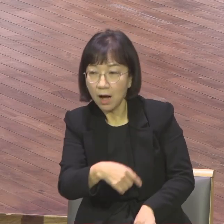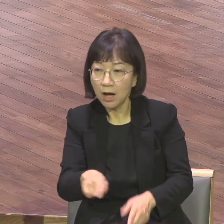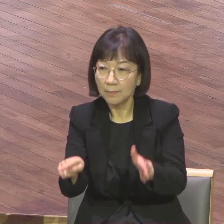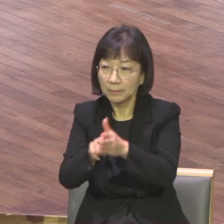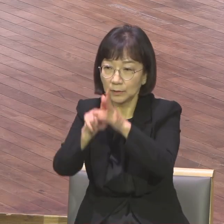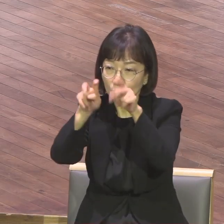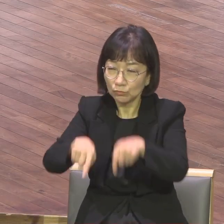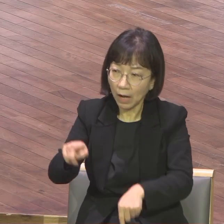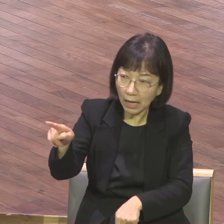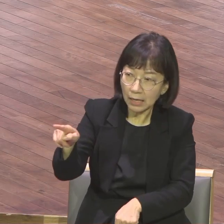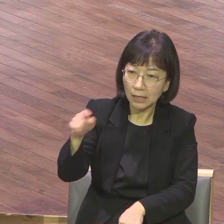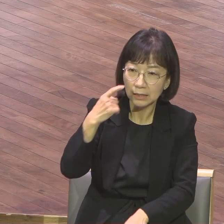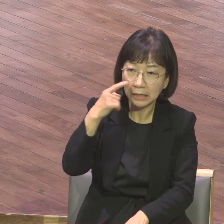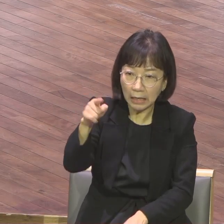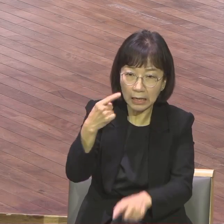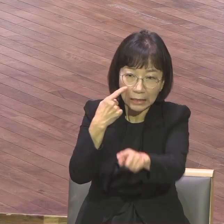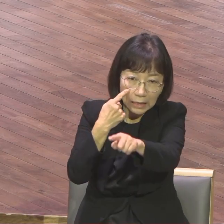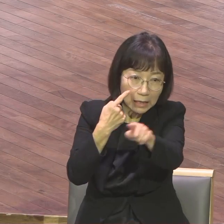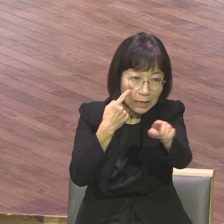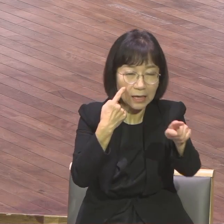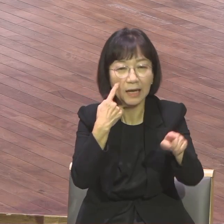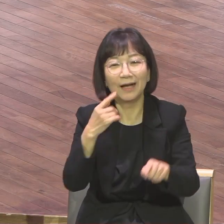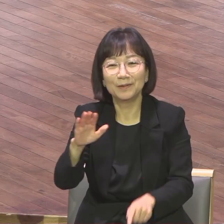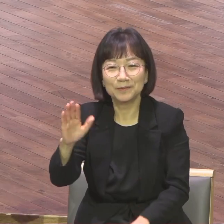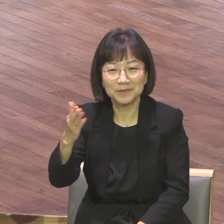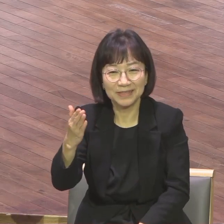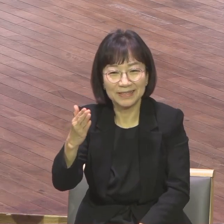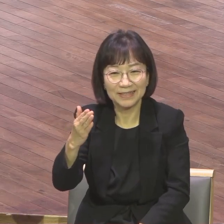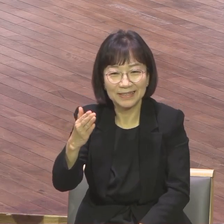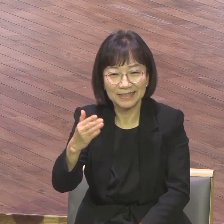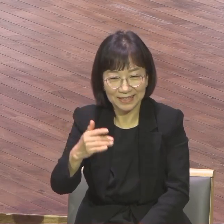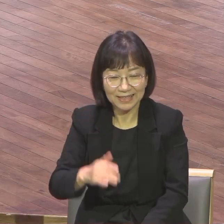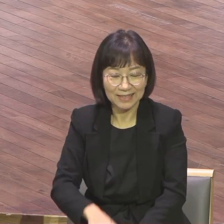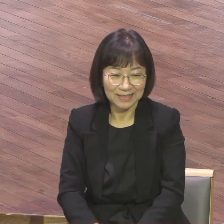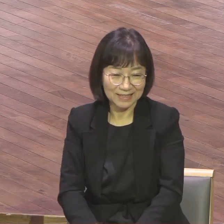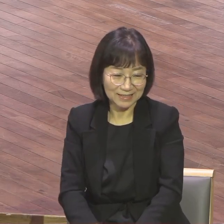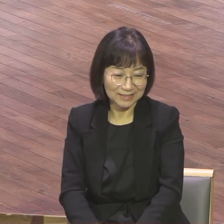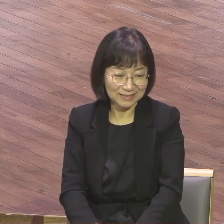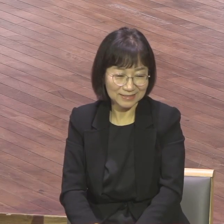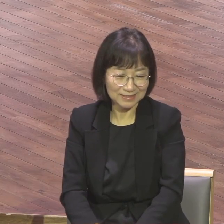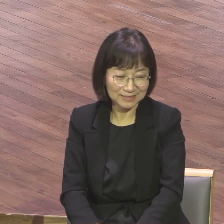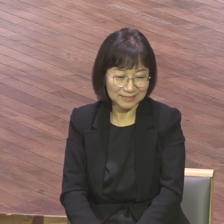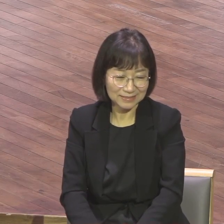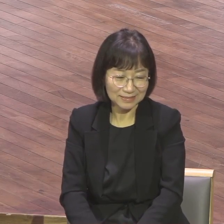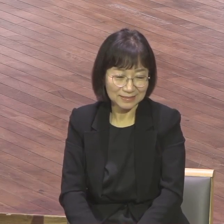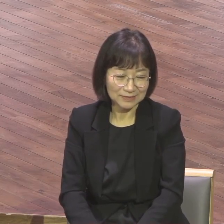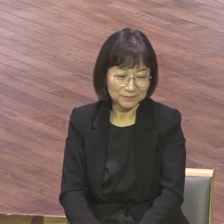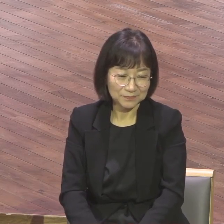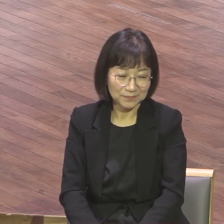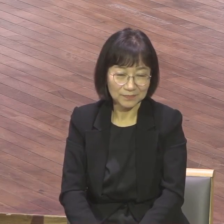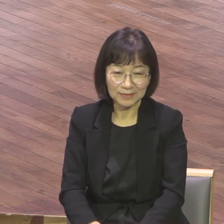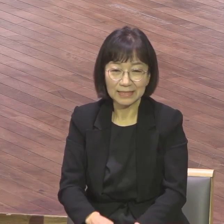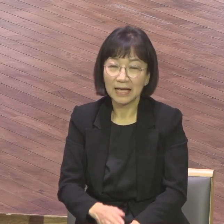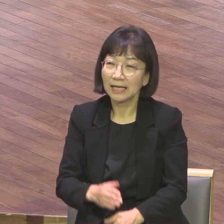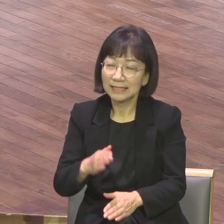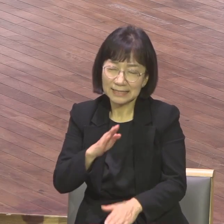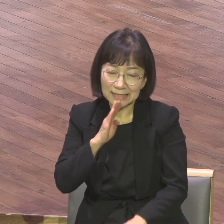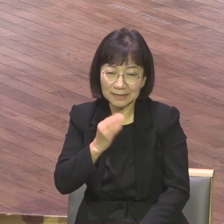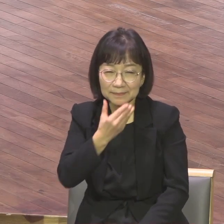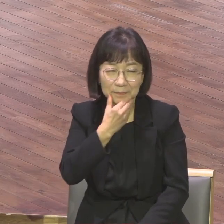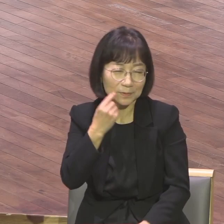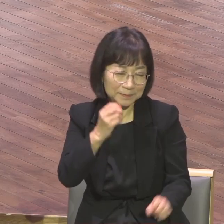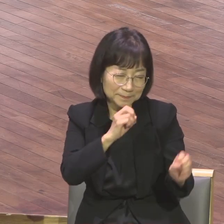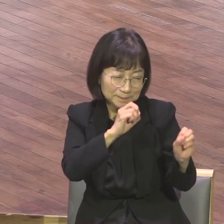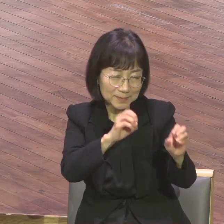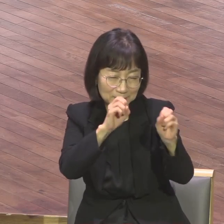않는 그 현장을 본단 말이에요. 다시 오실 예수 그리스도를 바라면서 참 복음을 전가하는 자리로 나가게 되어 있다.